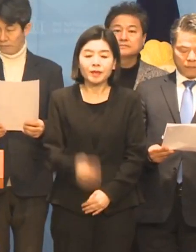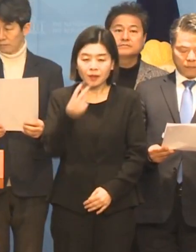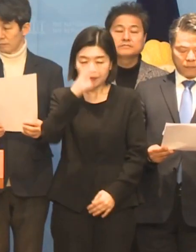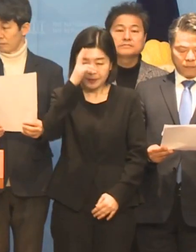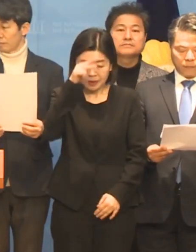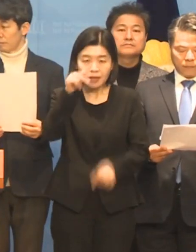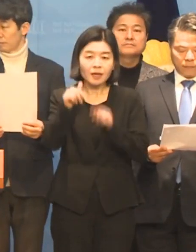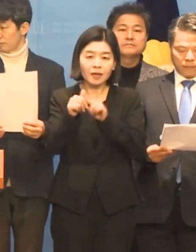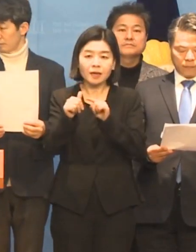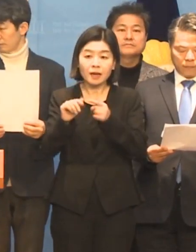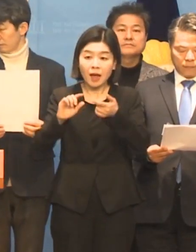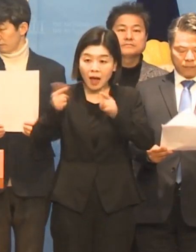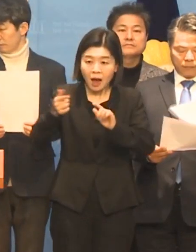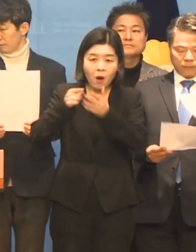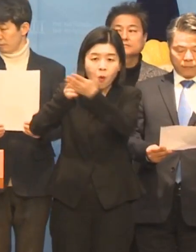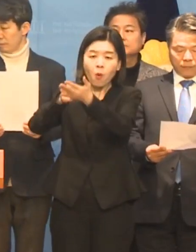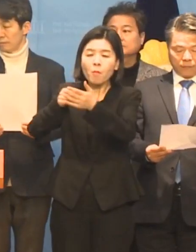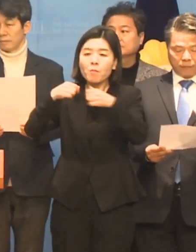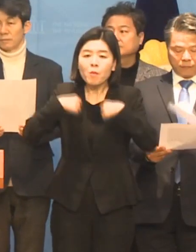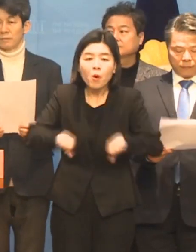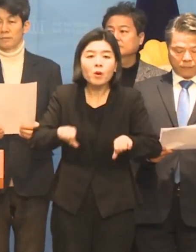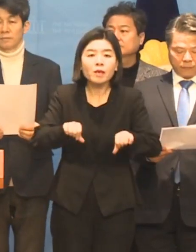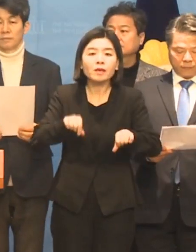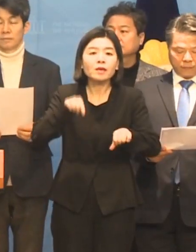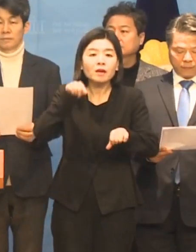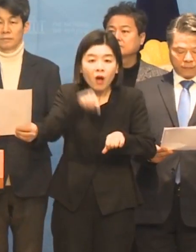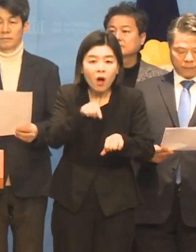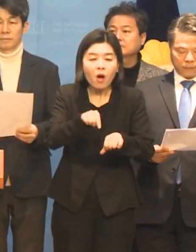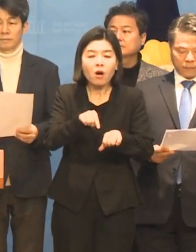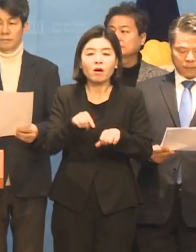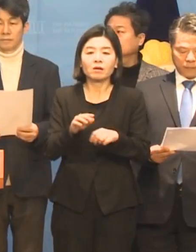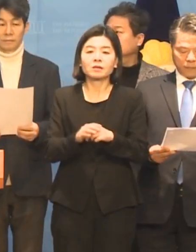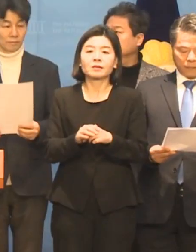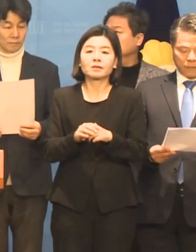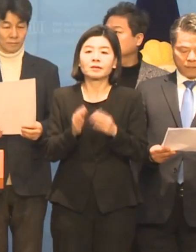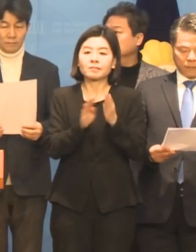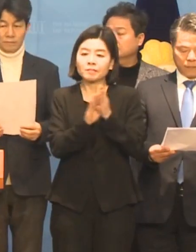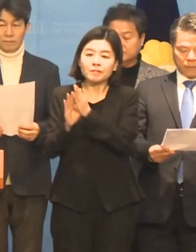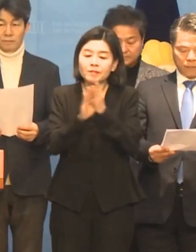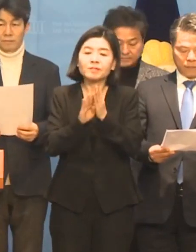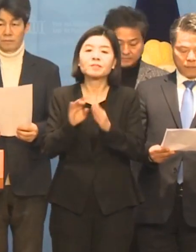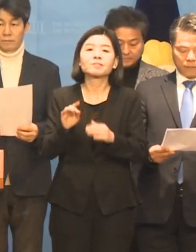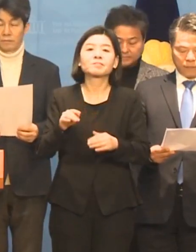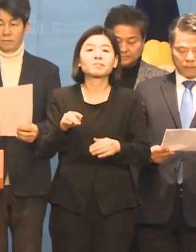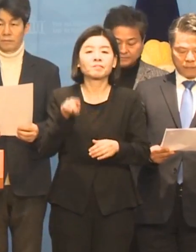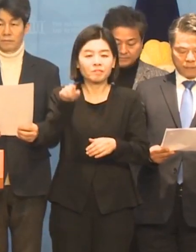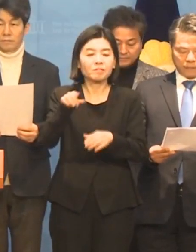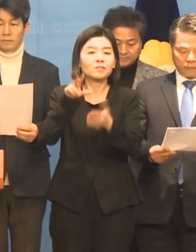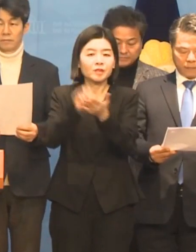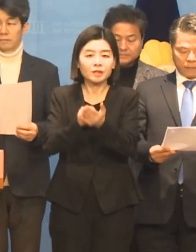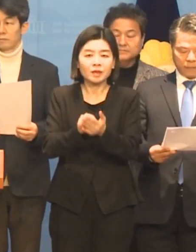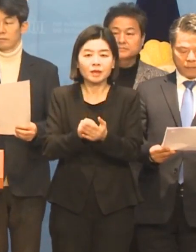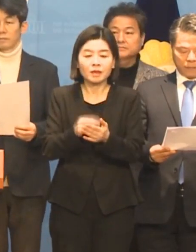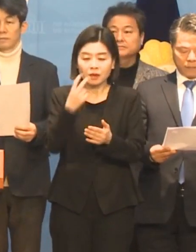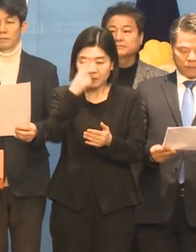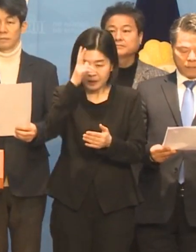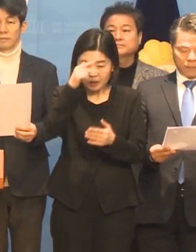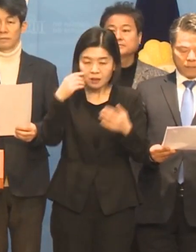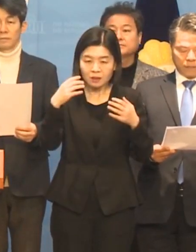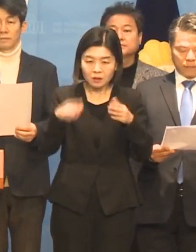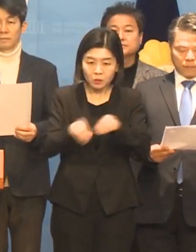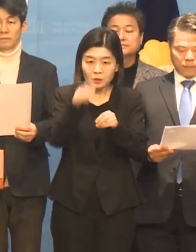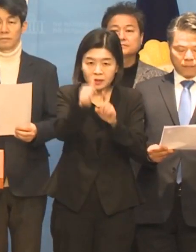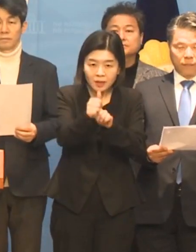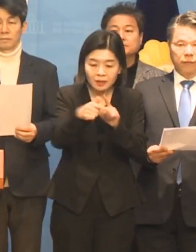검찰의 즉시 항고 포기 결정은 명백한 이중잣대입니다. 심우정 검찰총장은 윤석열